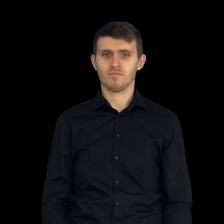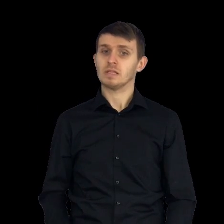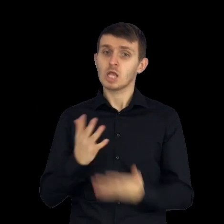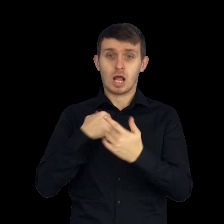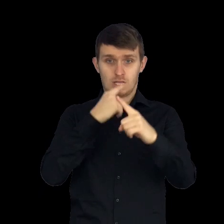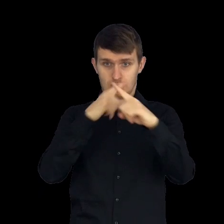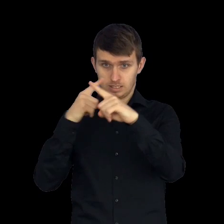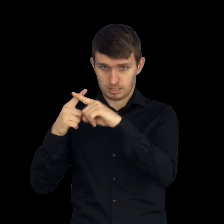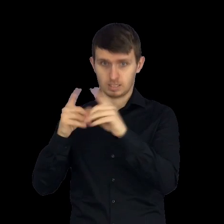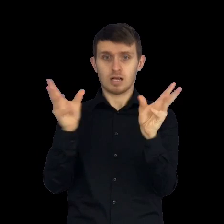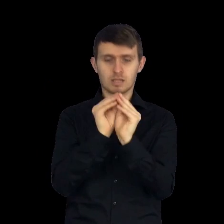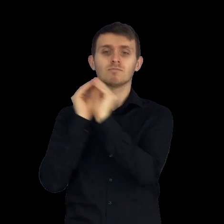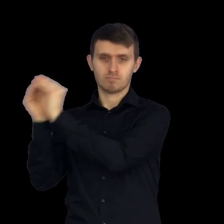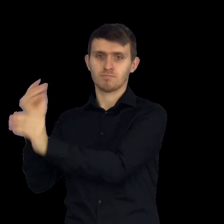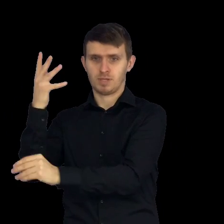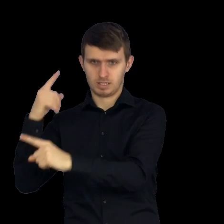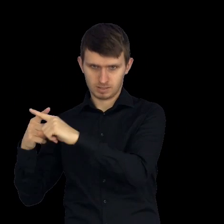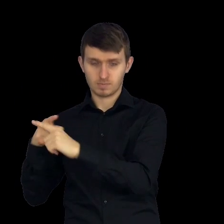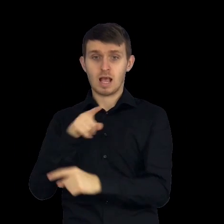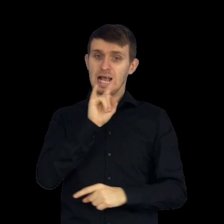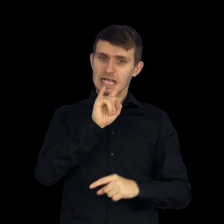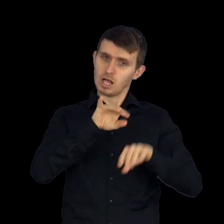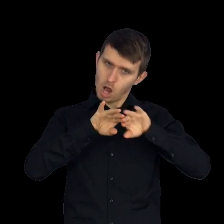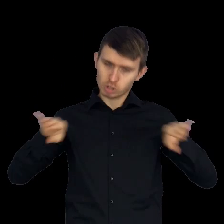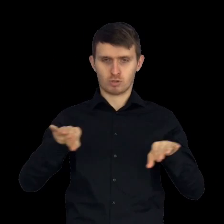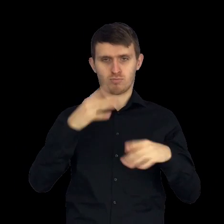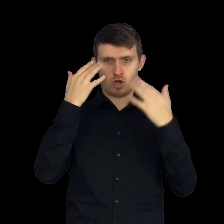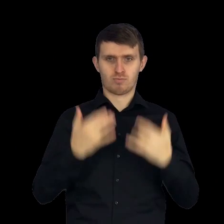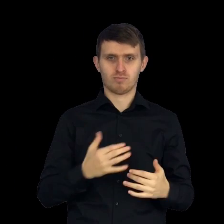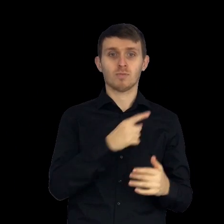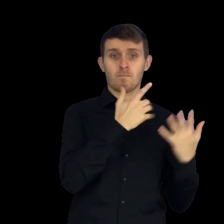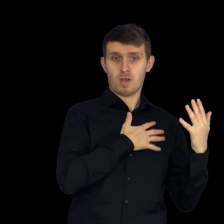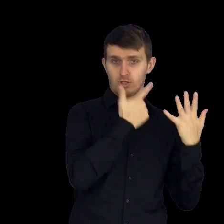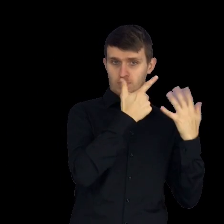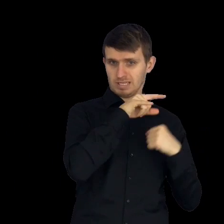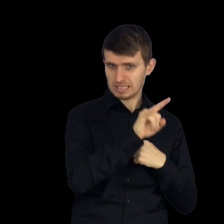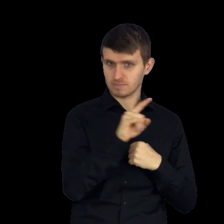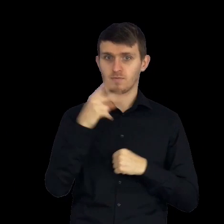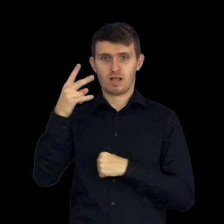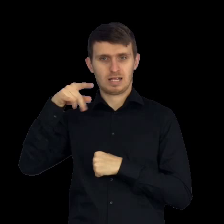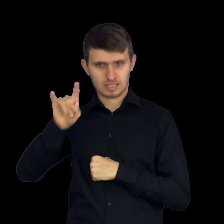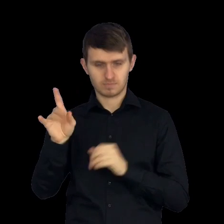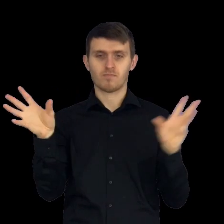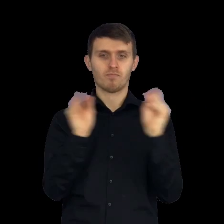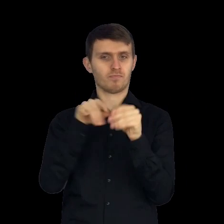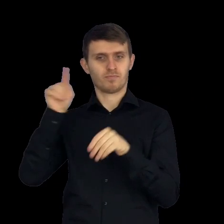osobno x i y. Jeśli do siedmiu yów dodam dwa y, to otrzymam dziewięć y.